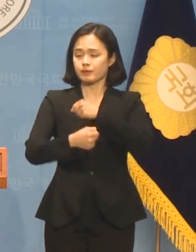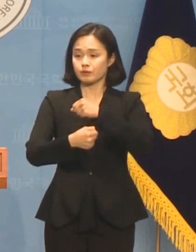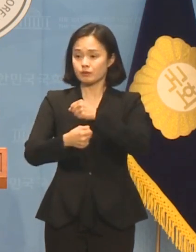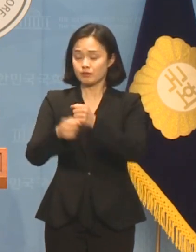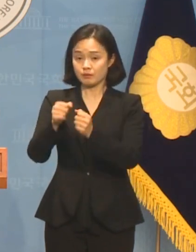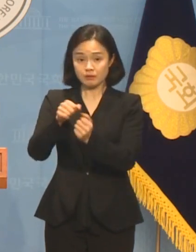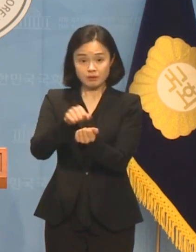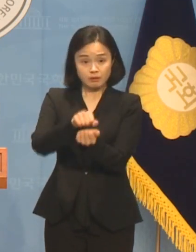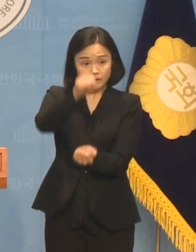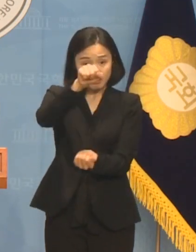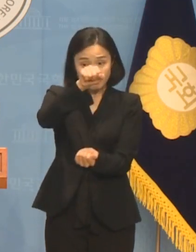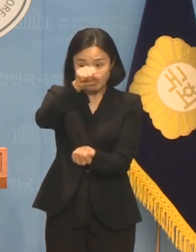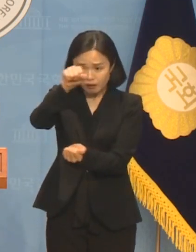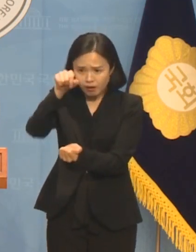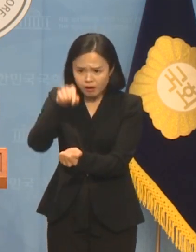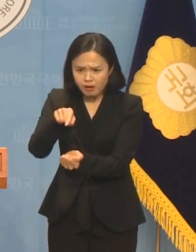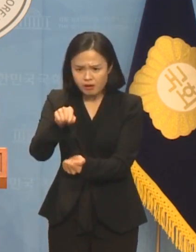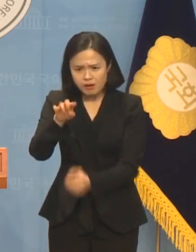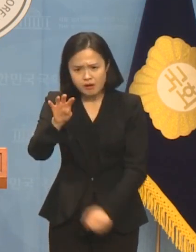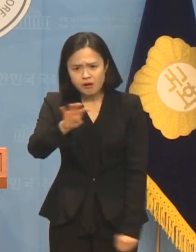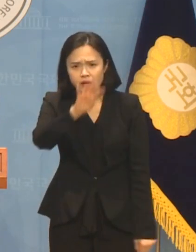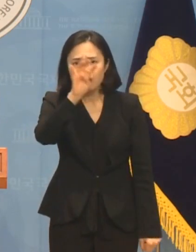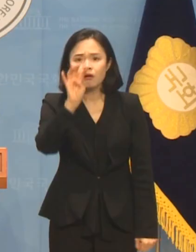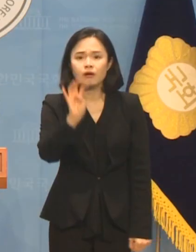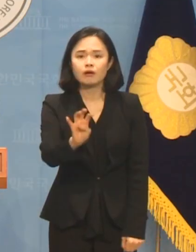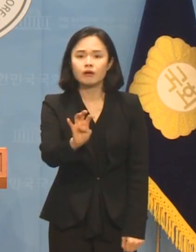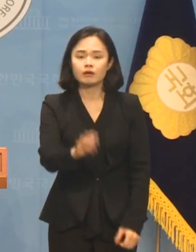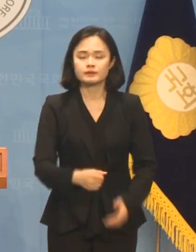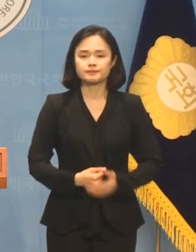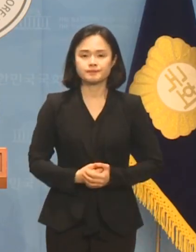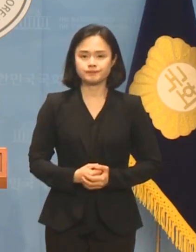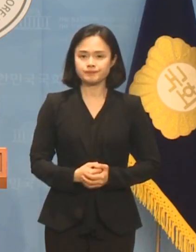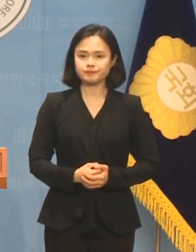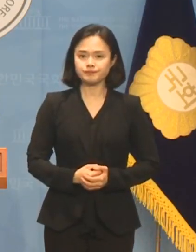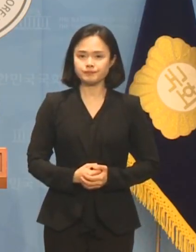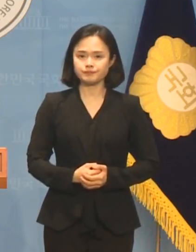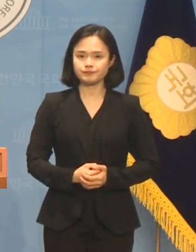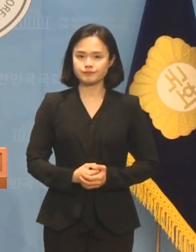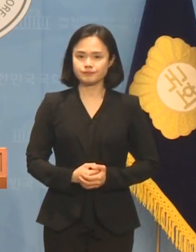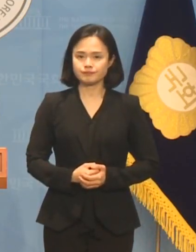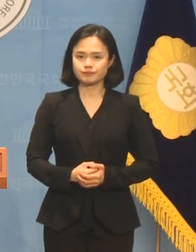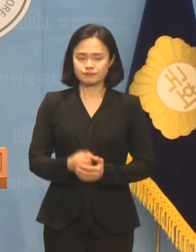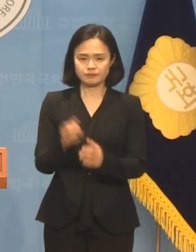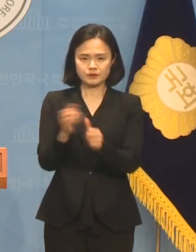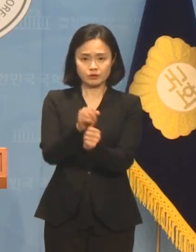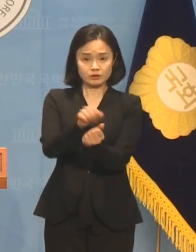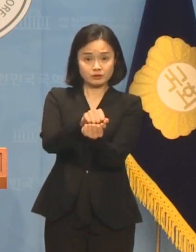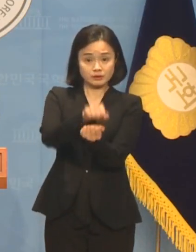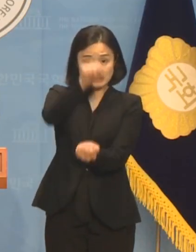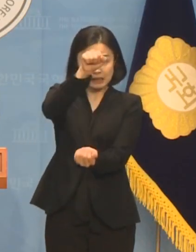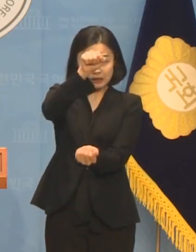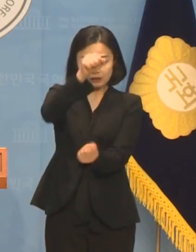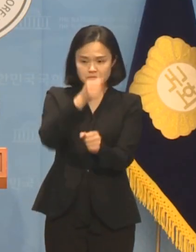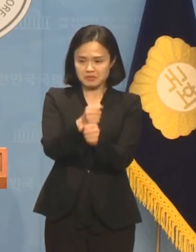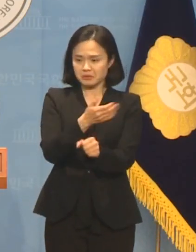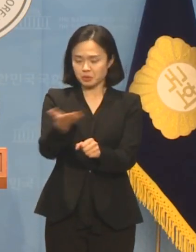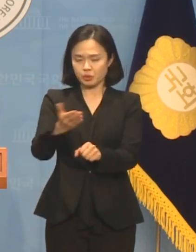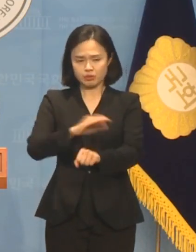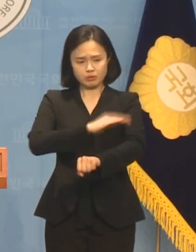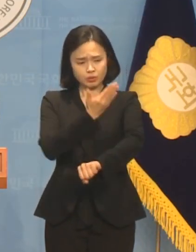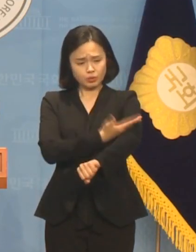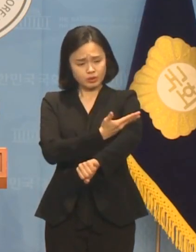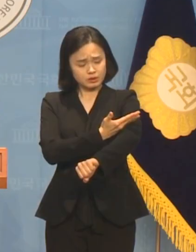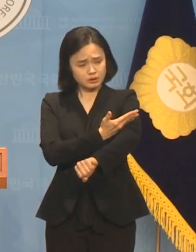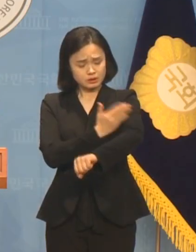제기합니다. 이 영장에 기반한 공권력 집행에 대해서도 강력히 경고합니다.